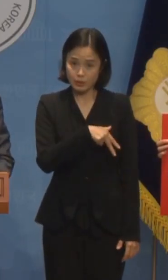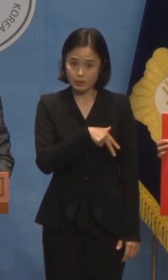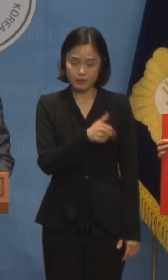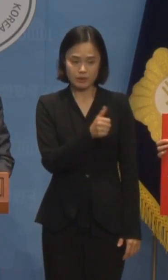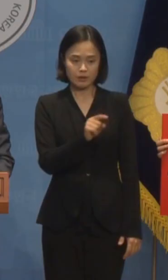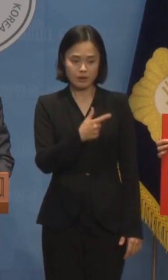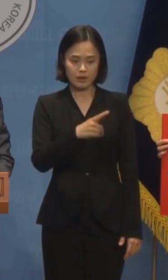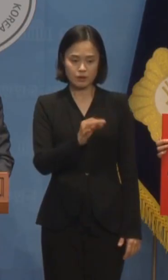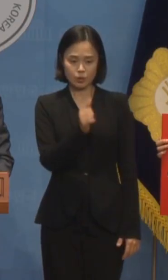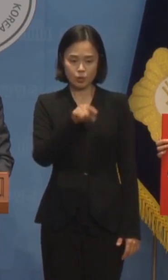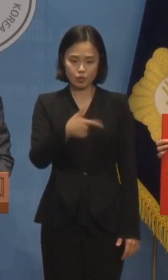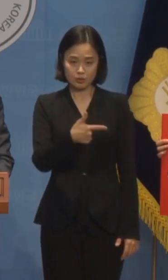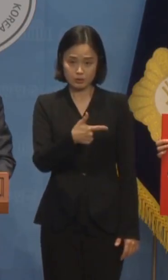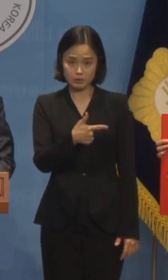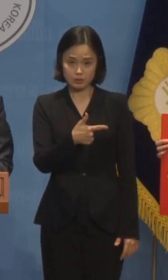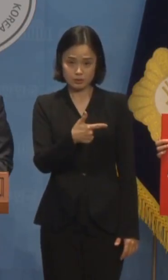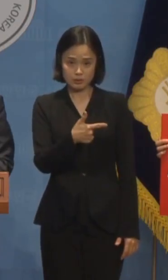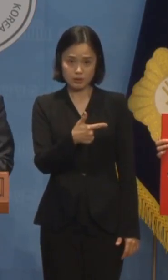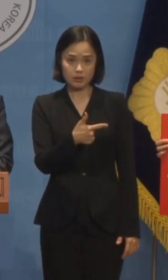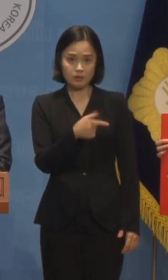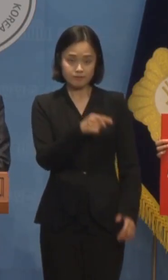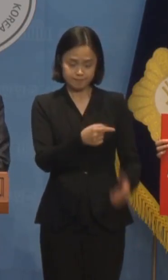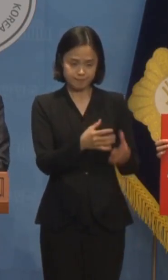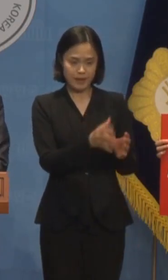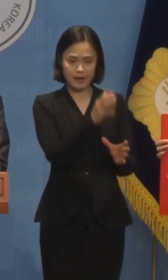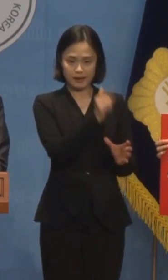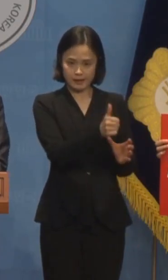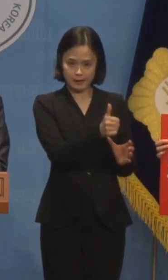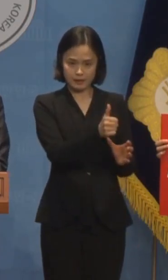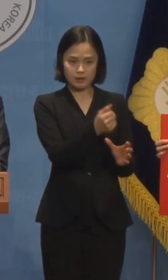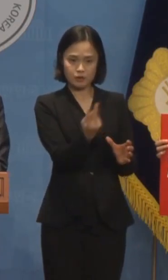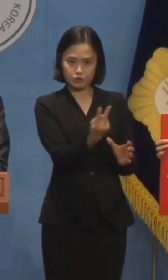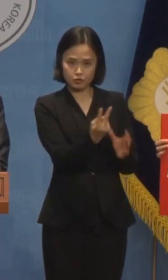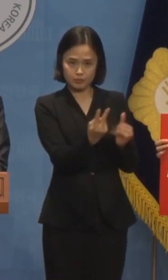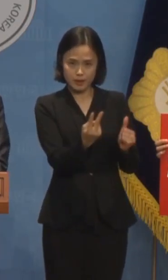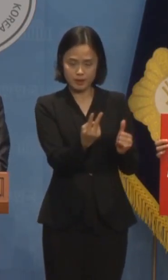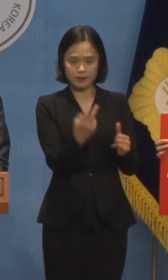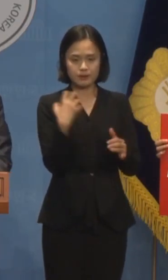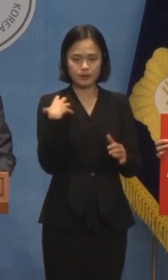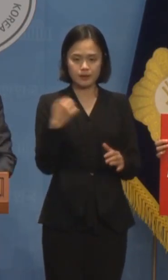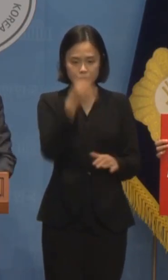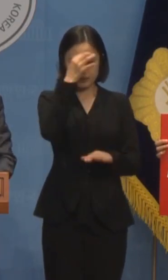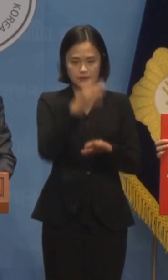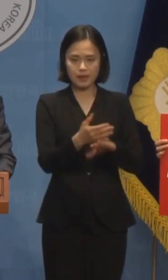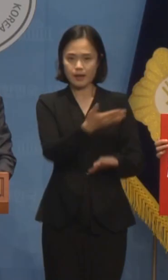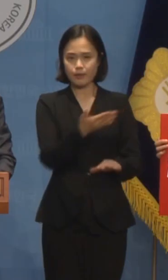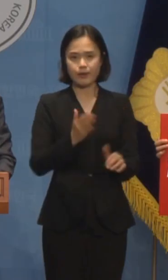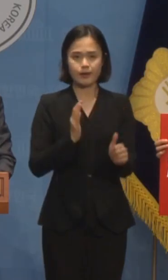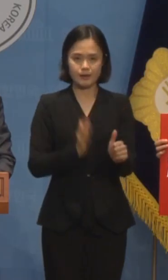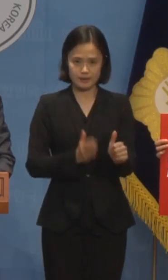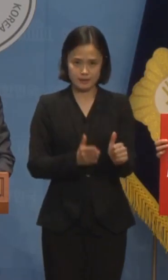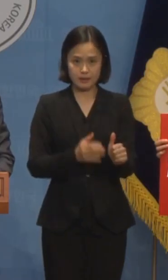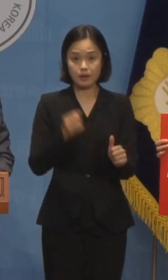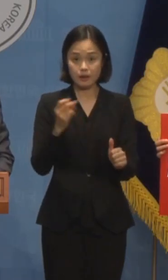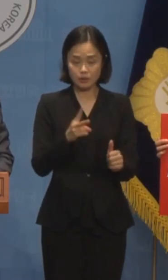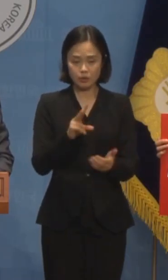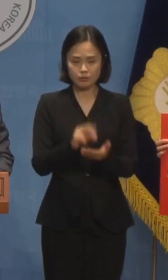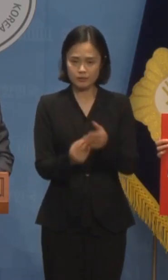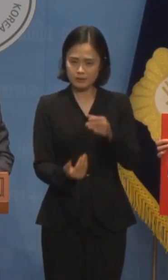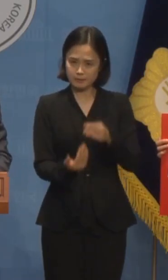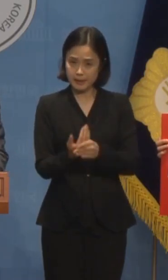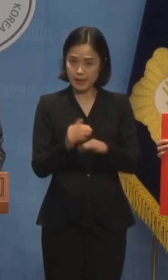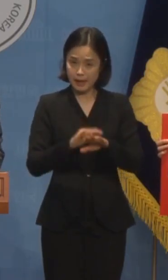사과가 필요하고, 그리고 학교폭력 처분 과정에서 부정한 개입은 없었는지